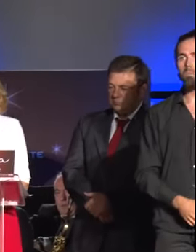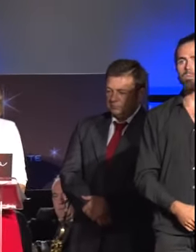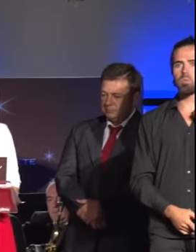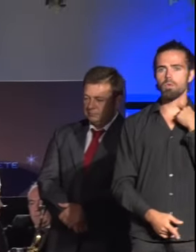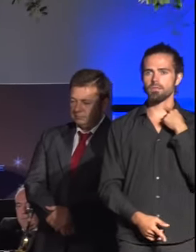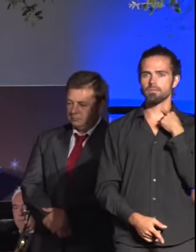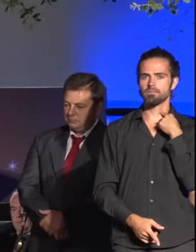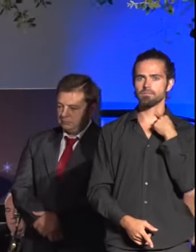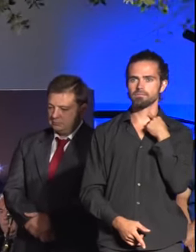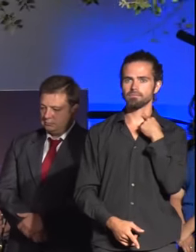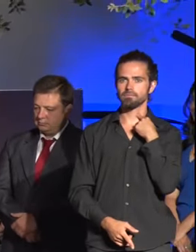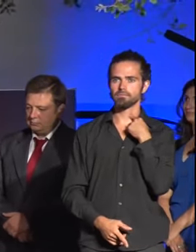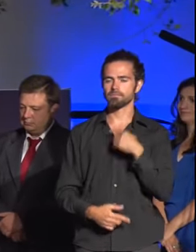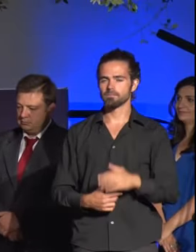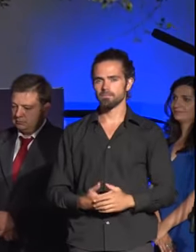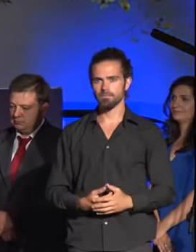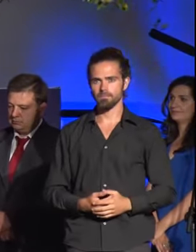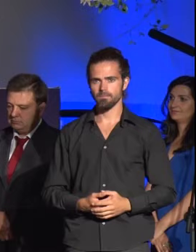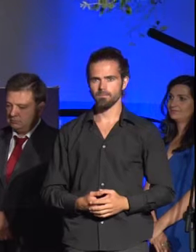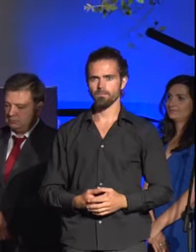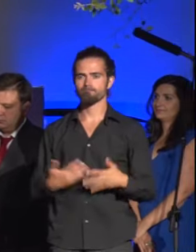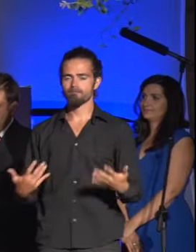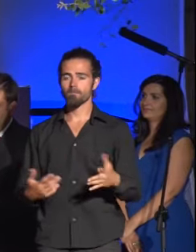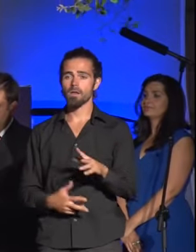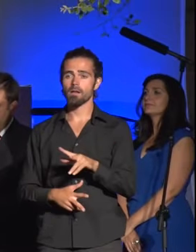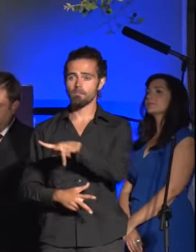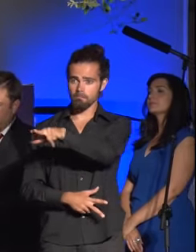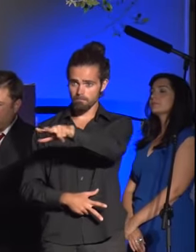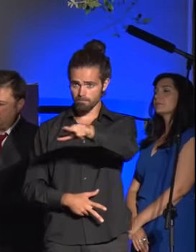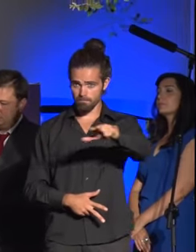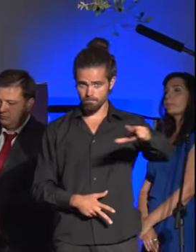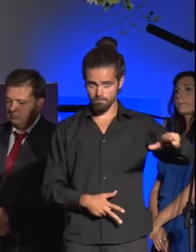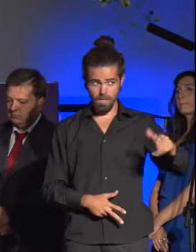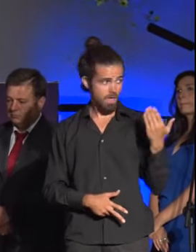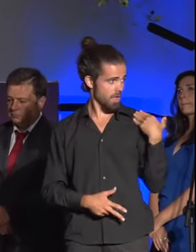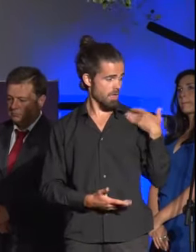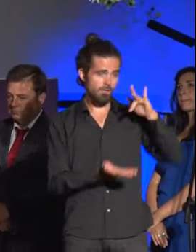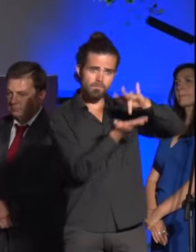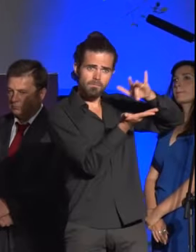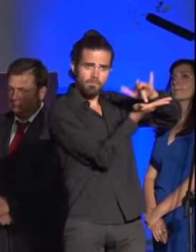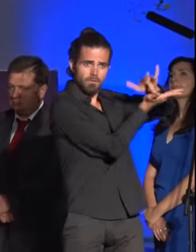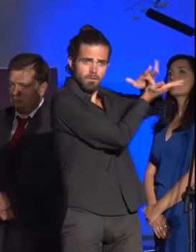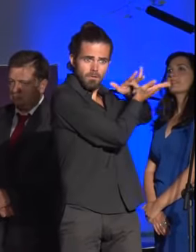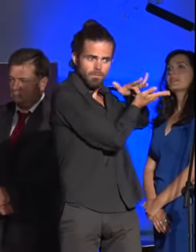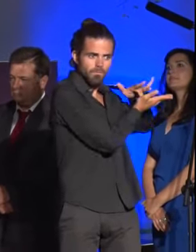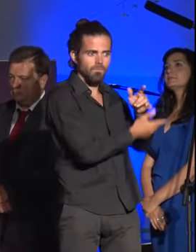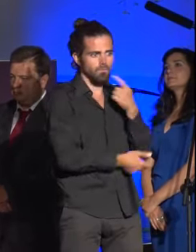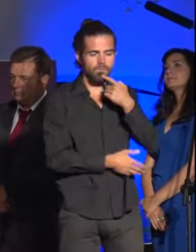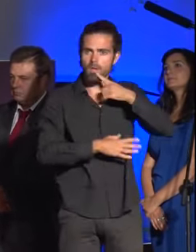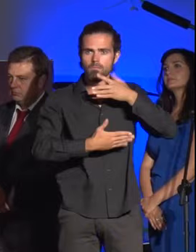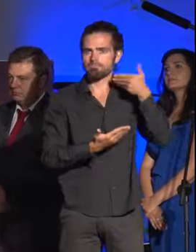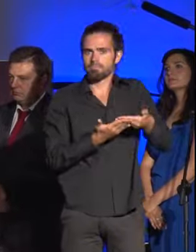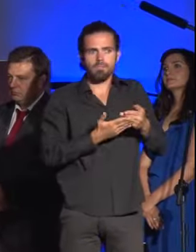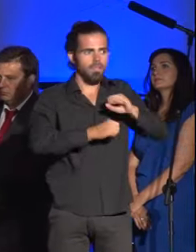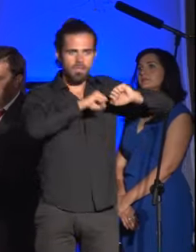los anteriores manchegos. Todas las parejas que os han precedido confirman que serán unos días inolvidables en